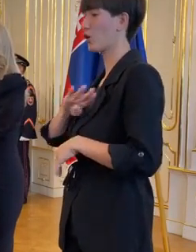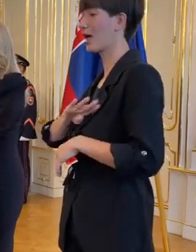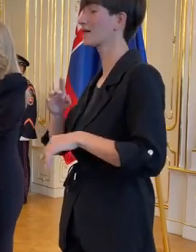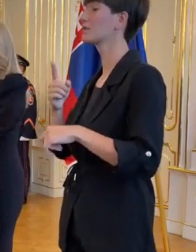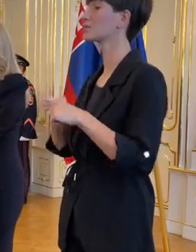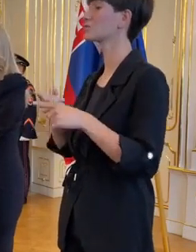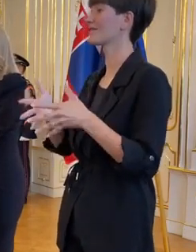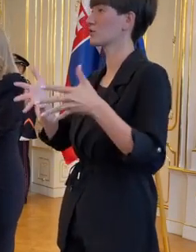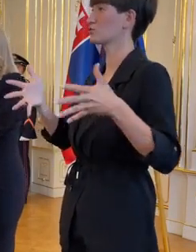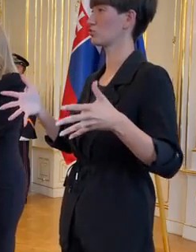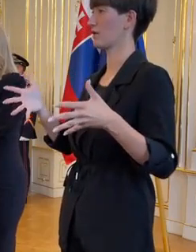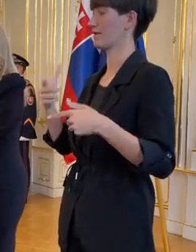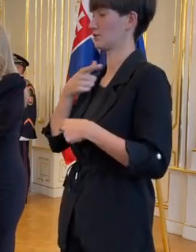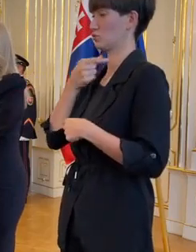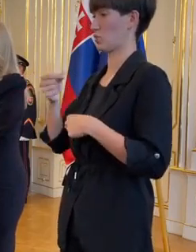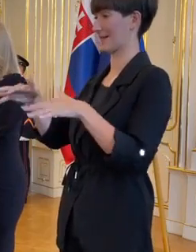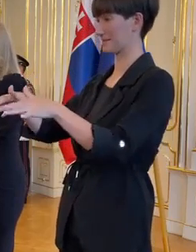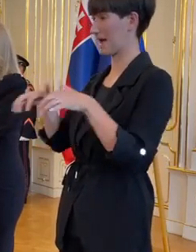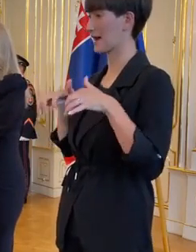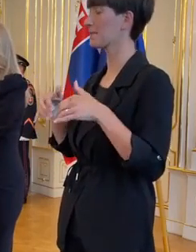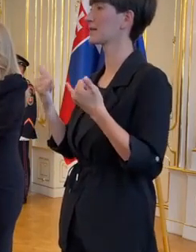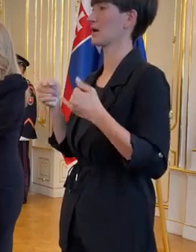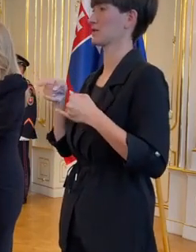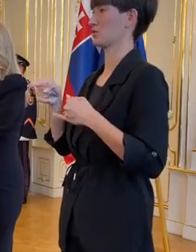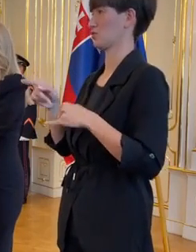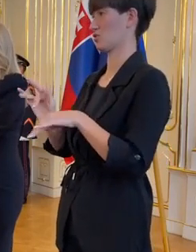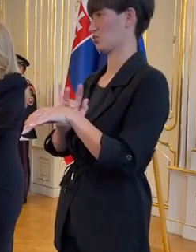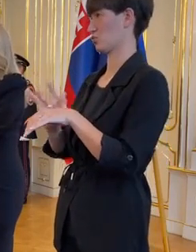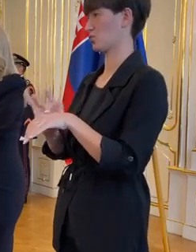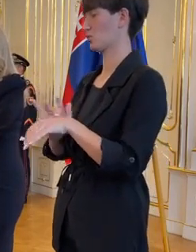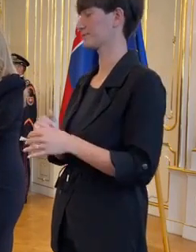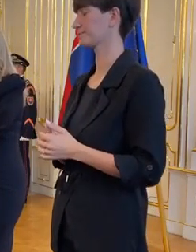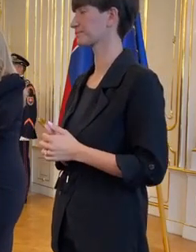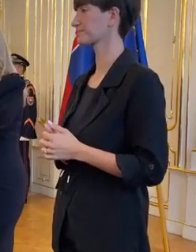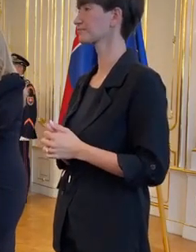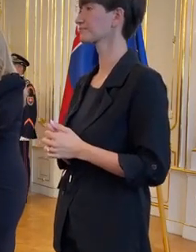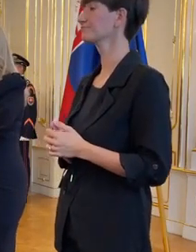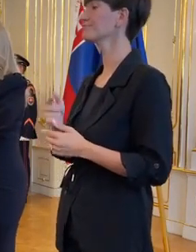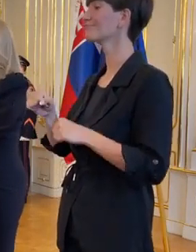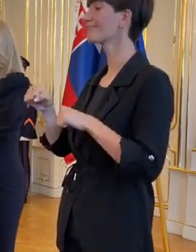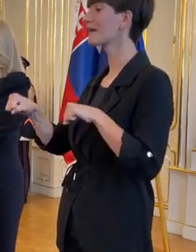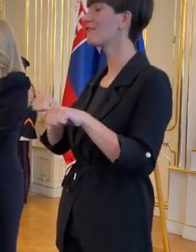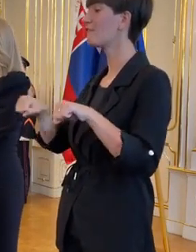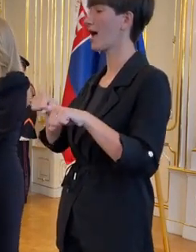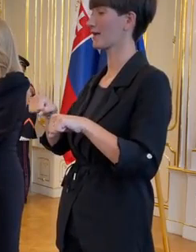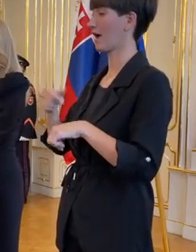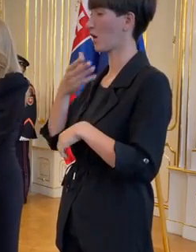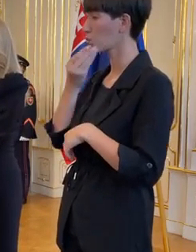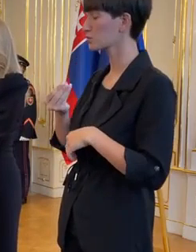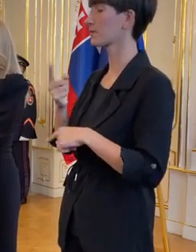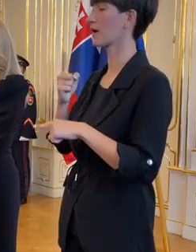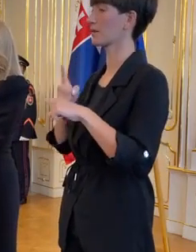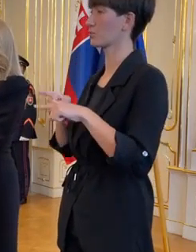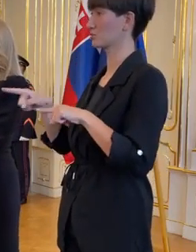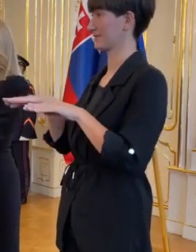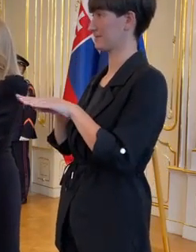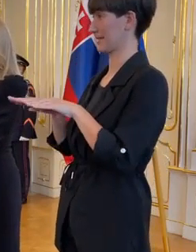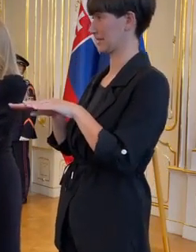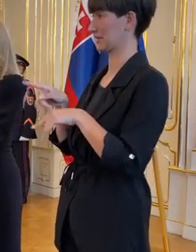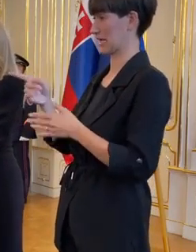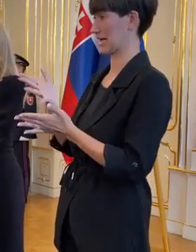parlamente, odteraz sa musíte zaobísť bez tejto opory. Úspech vlády a aj vás osobne bude teda